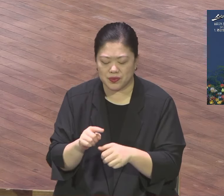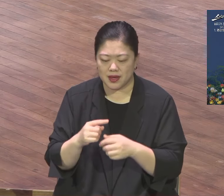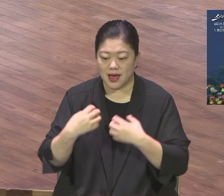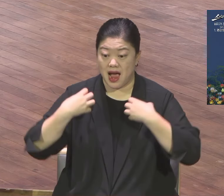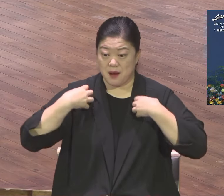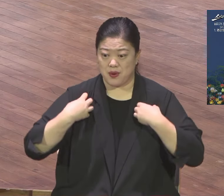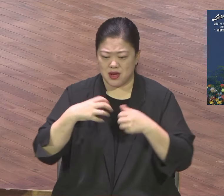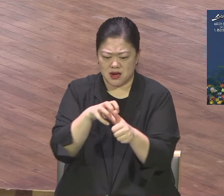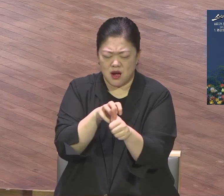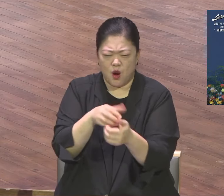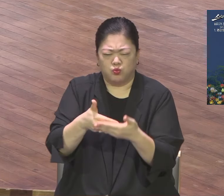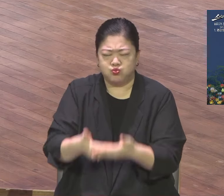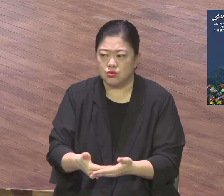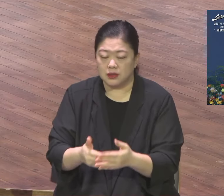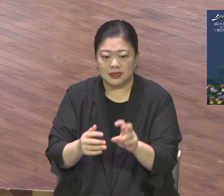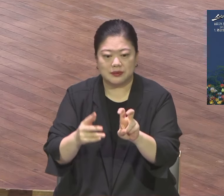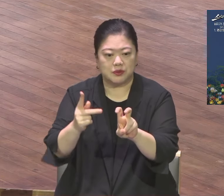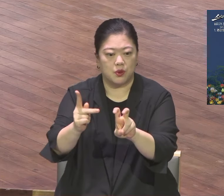마라톤 대회